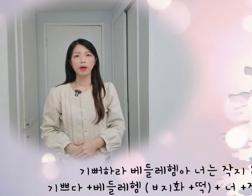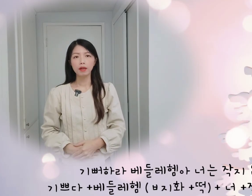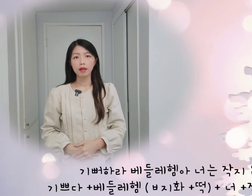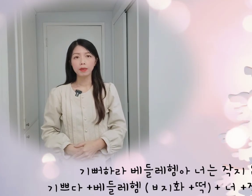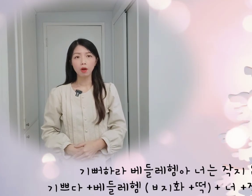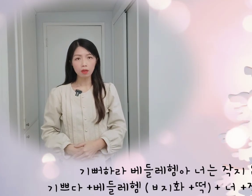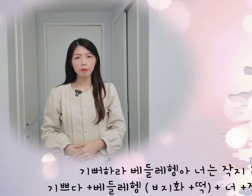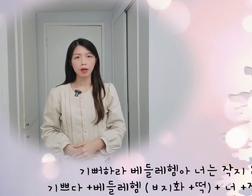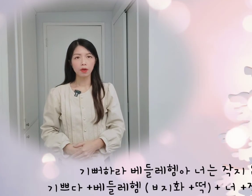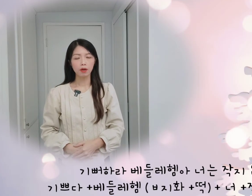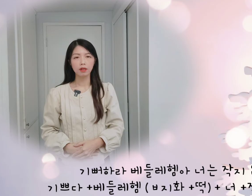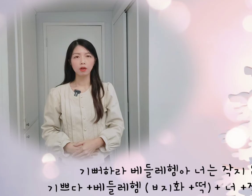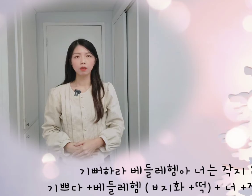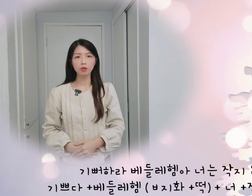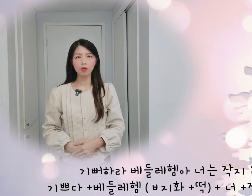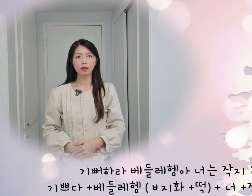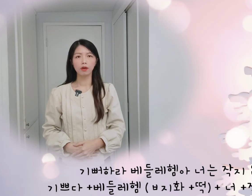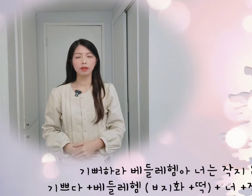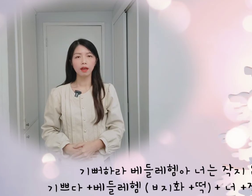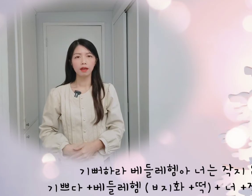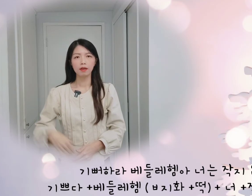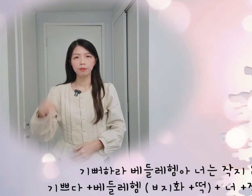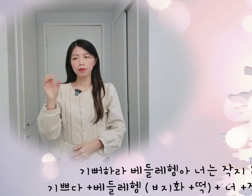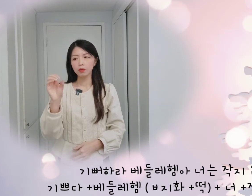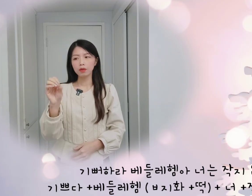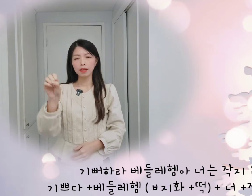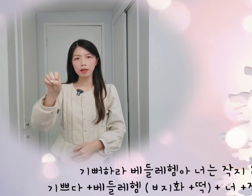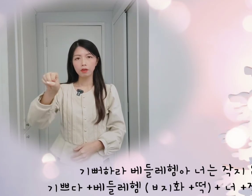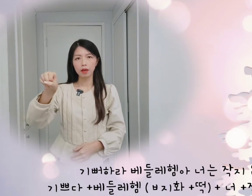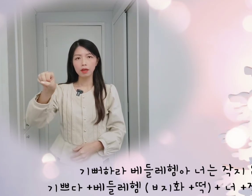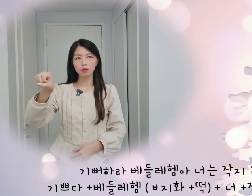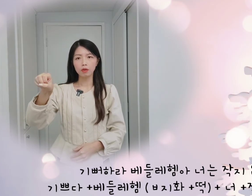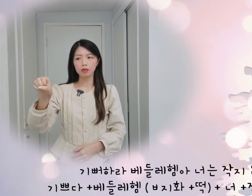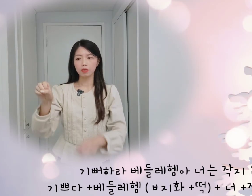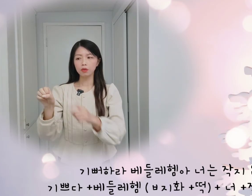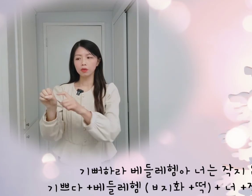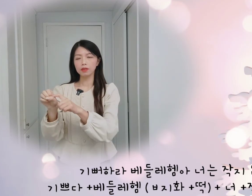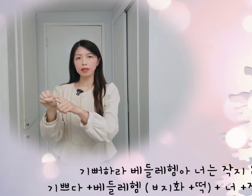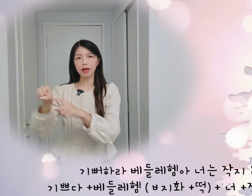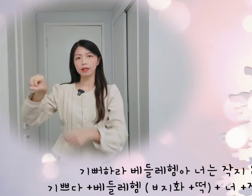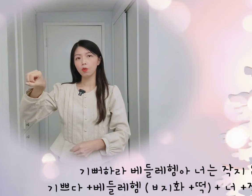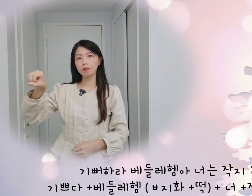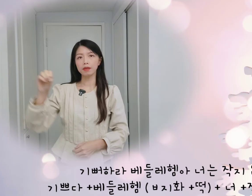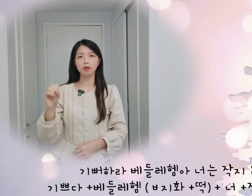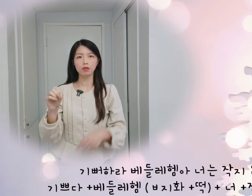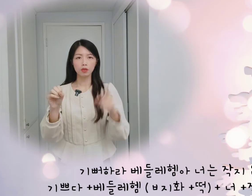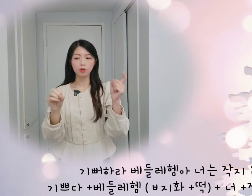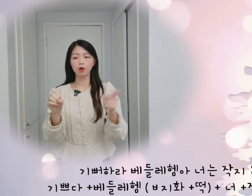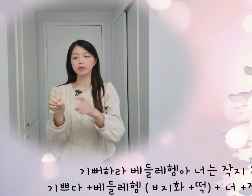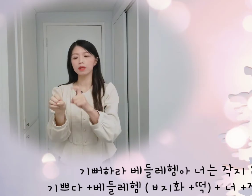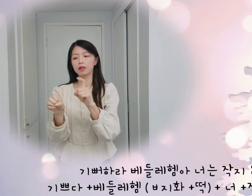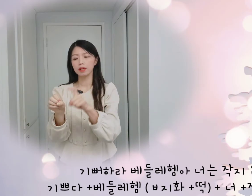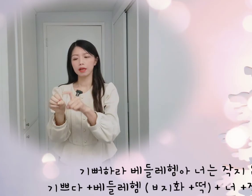그리고 베들레헴이 떡집이라고 해요. 그래서 떡수어가 들어가는데 손을 살짝 이렇게 주먹 쥐시고 살짝 안에 홀을 만들어